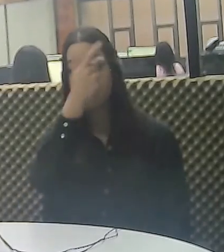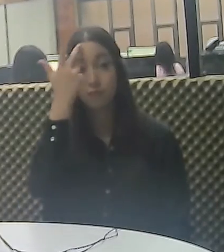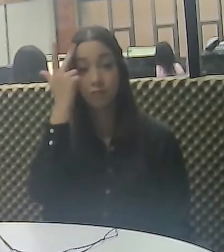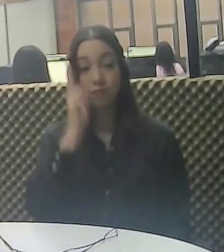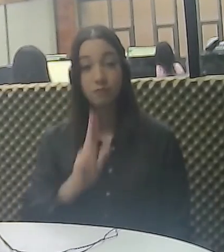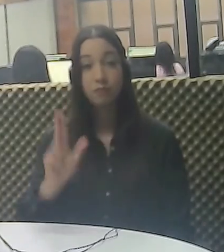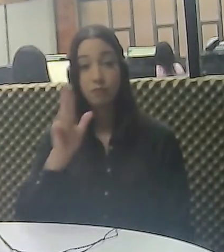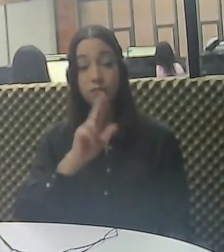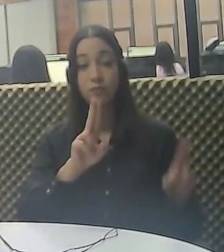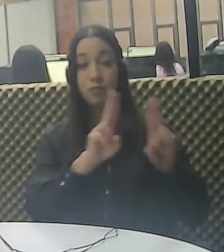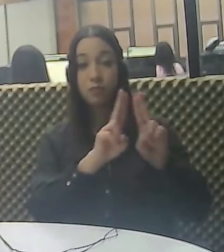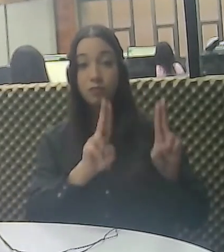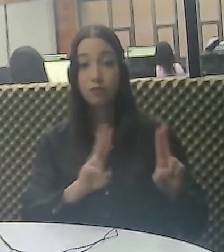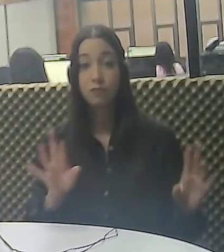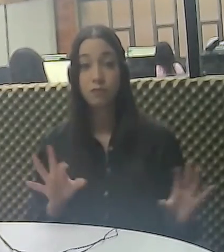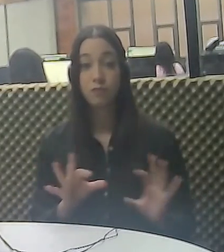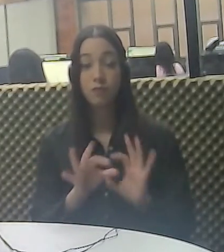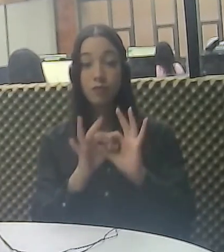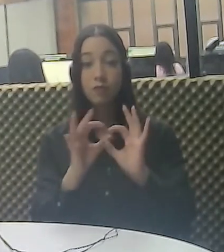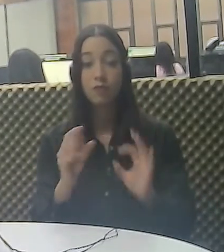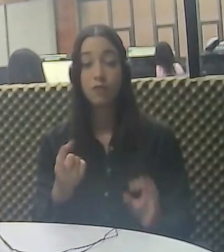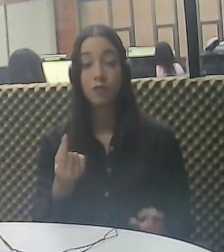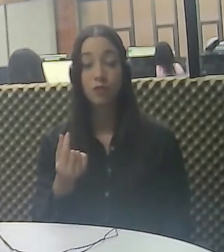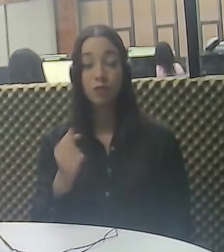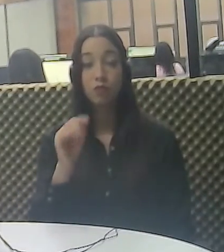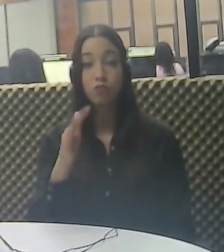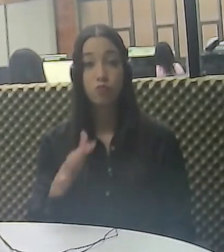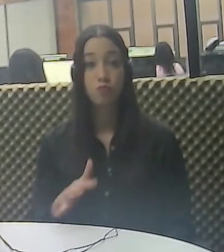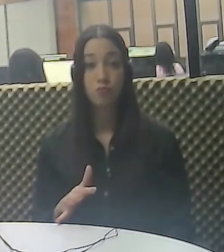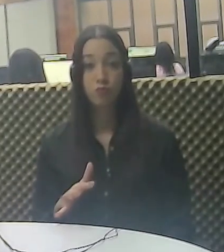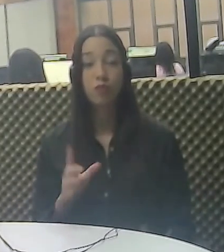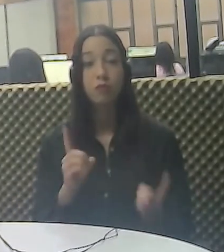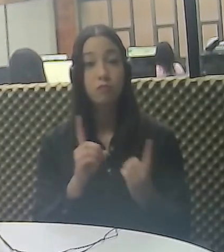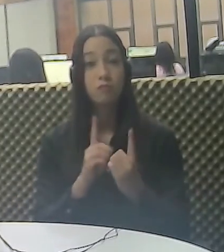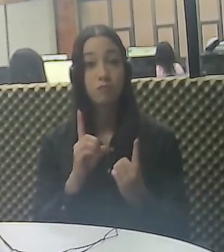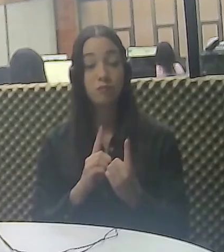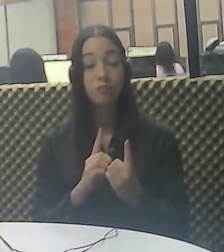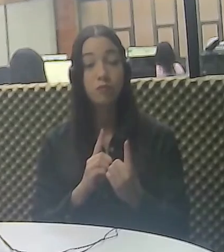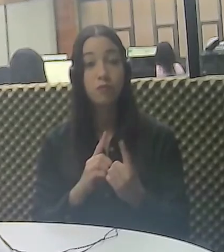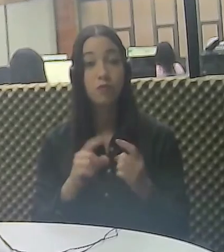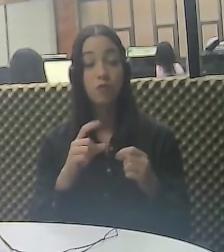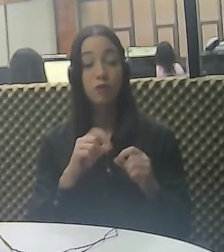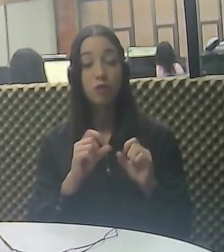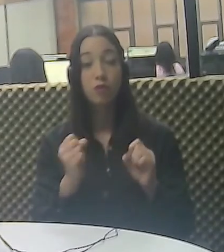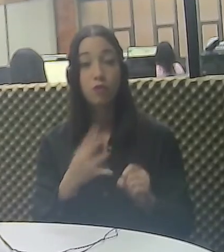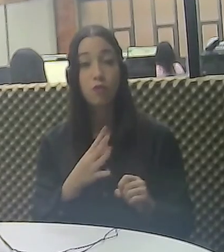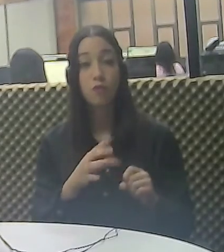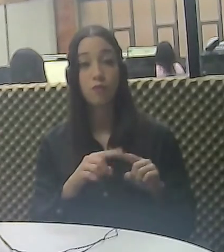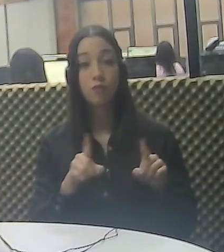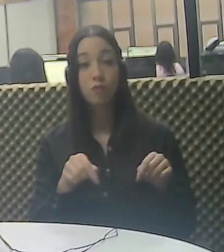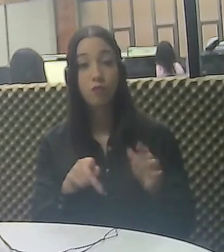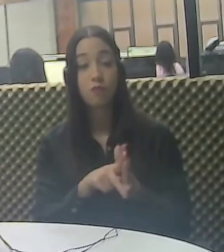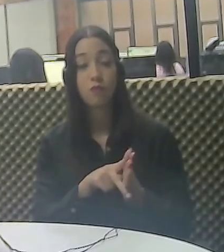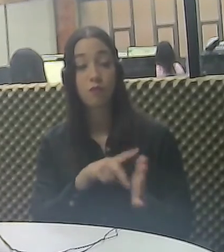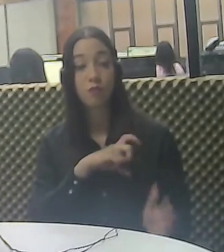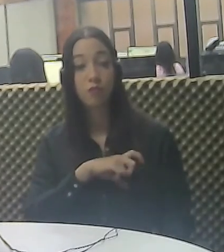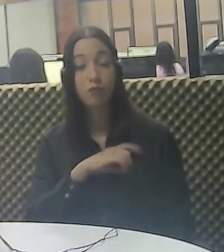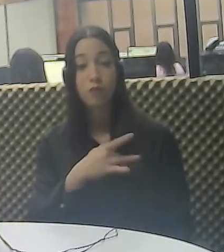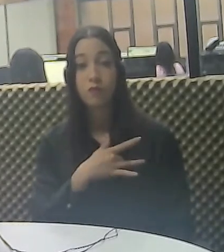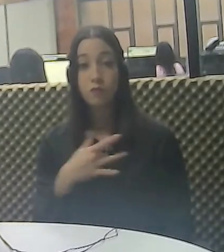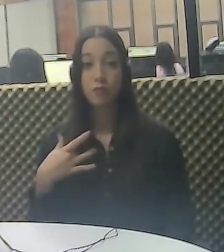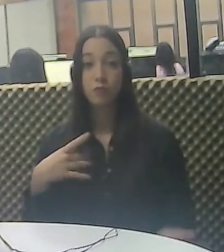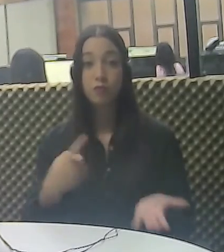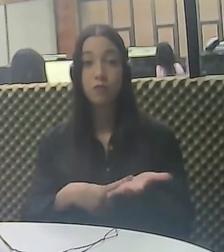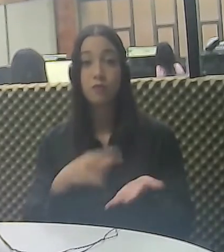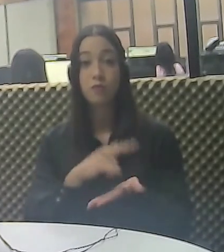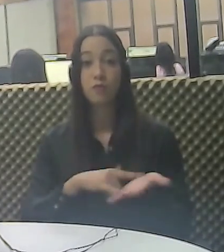Uberlândia e a Unimed garante valores mais baixos e pronto atendimento em novo plano de saúde graças ao contrato firmado